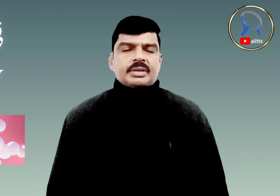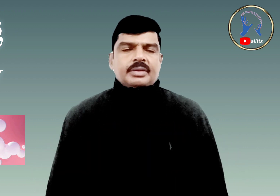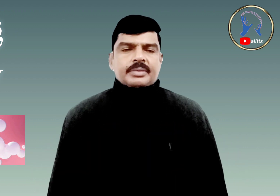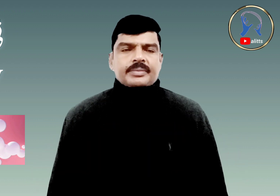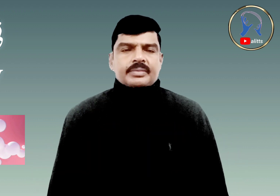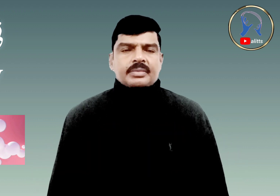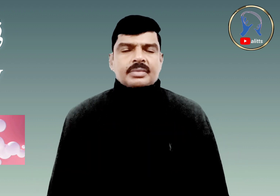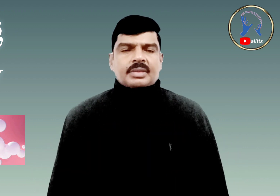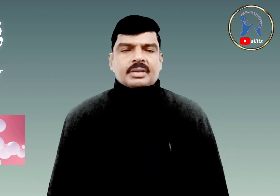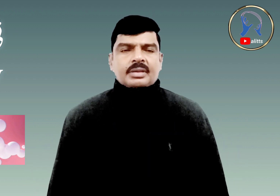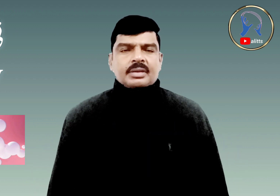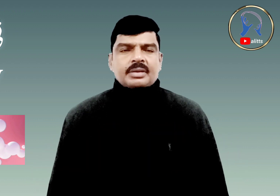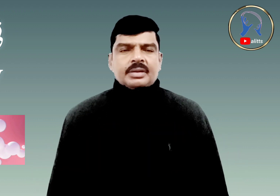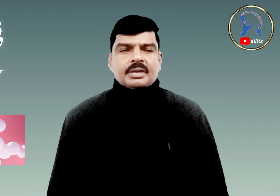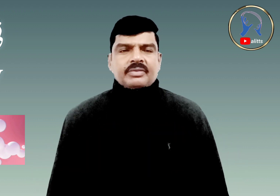स्क्रीन, टीवी,